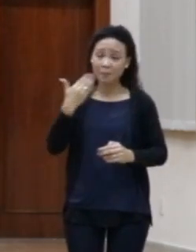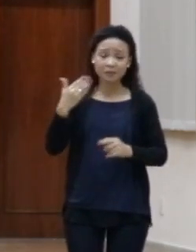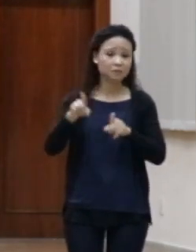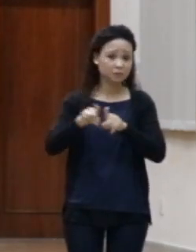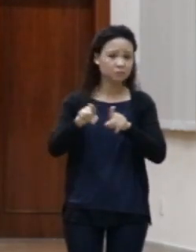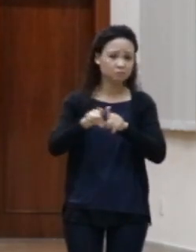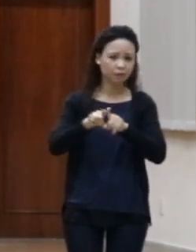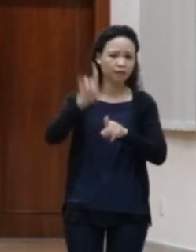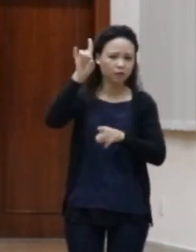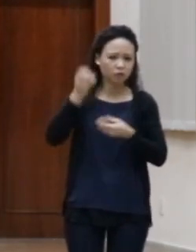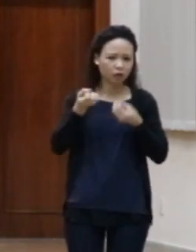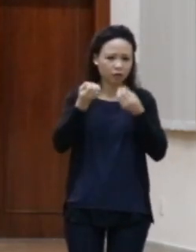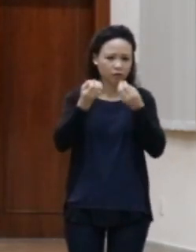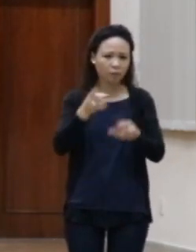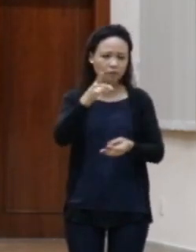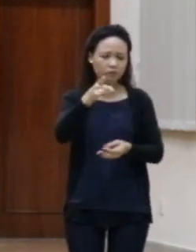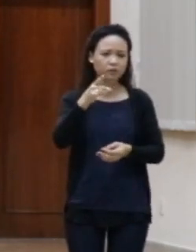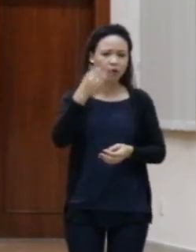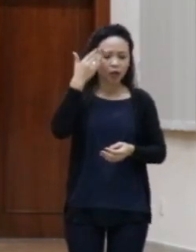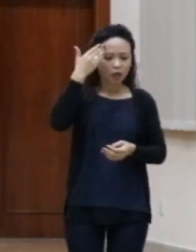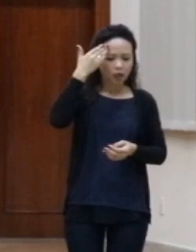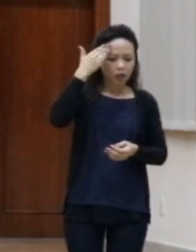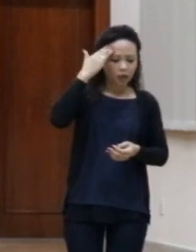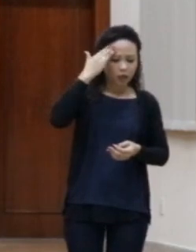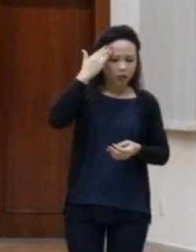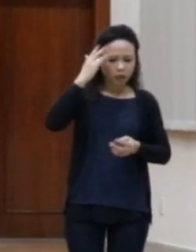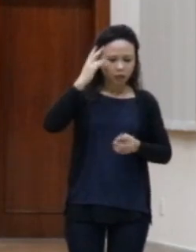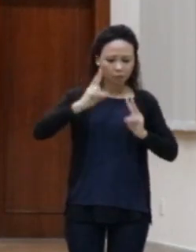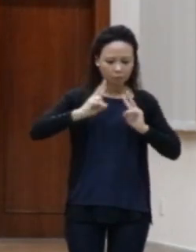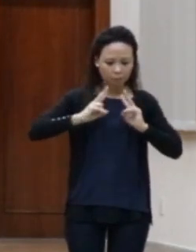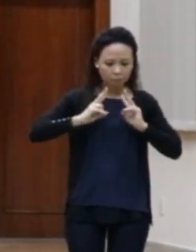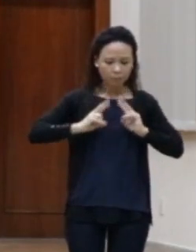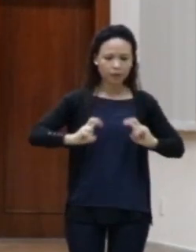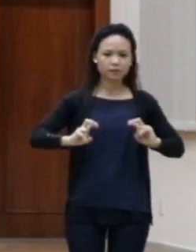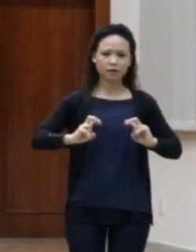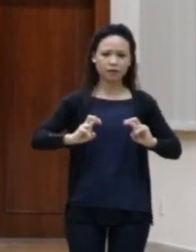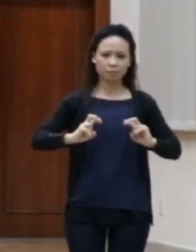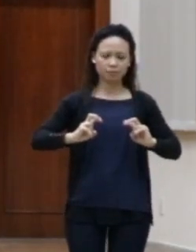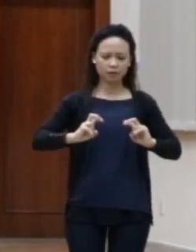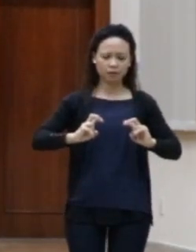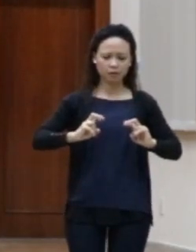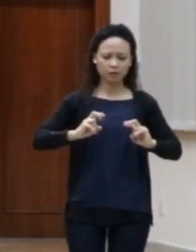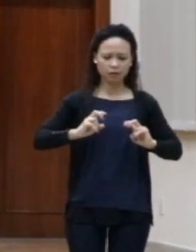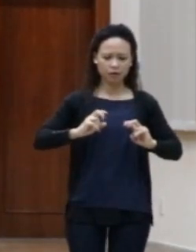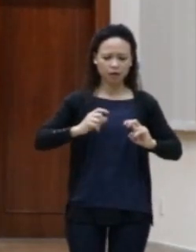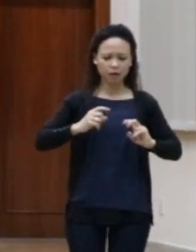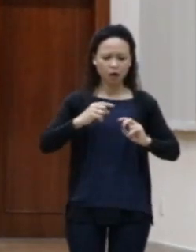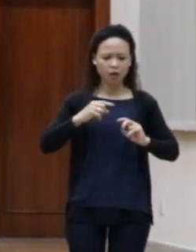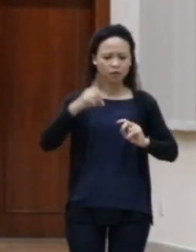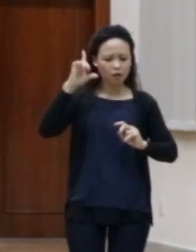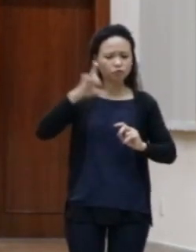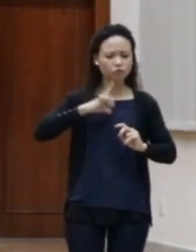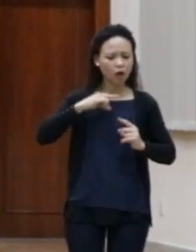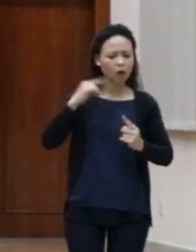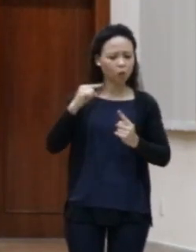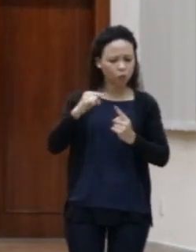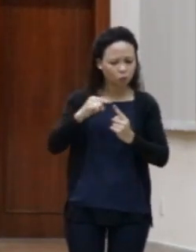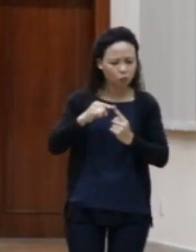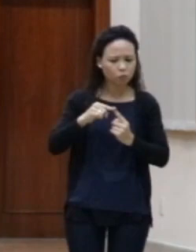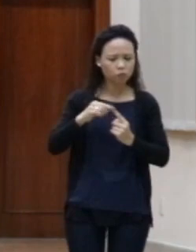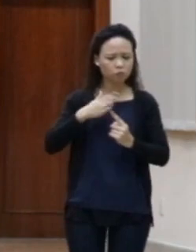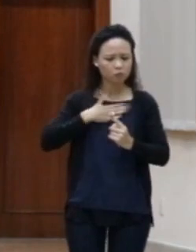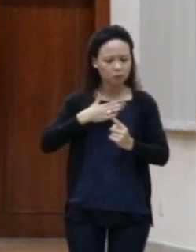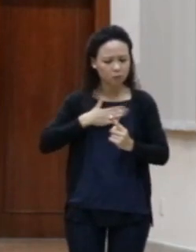para que você veja o propósito dele para o seu sofrimento pessoal, ou o sofrimento do seu familiar, do